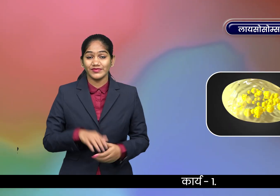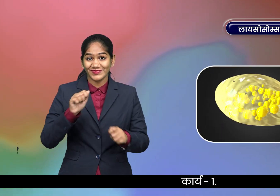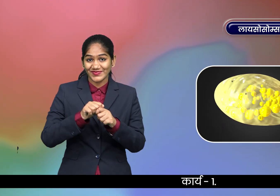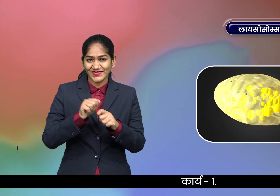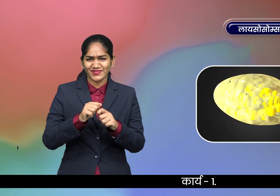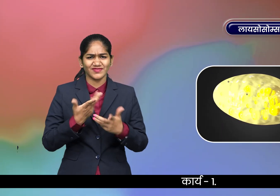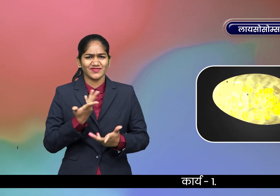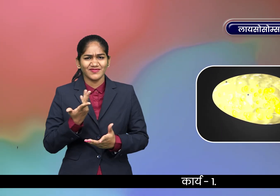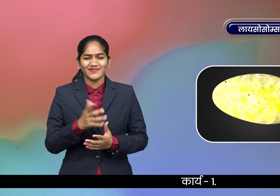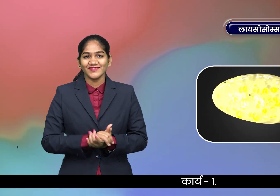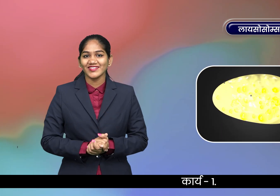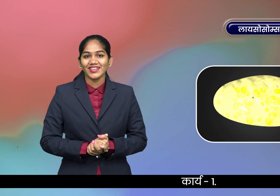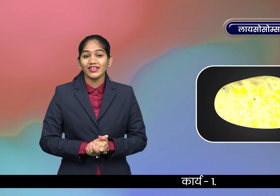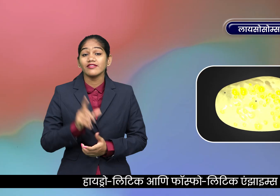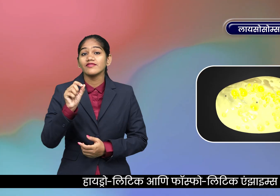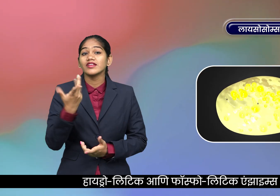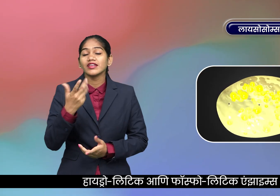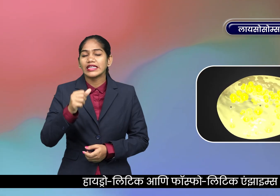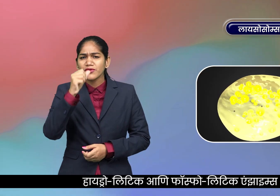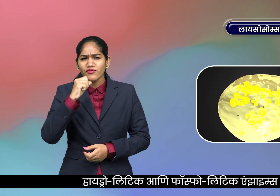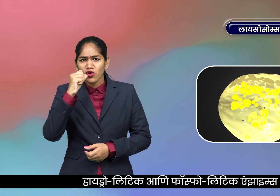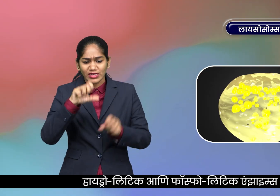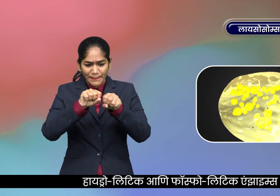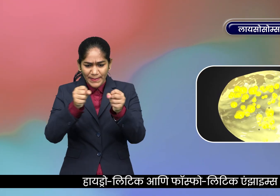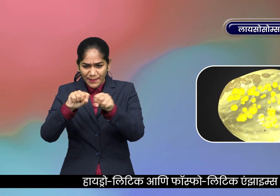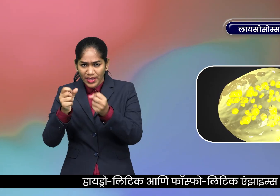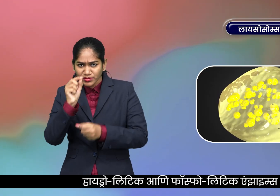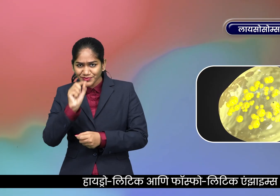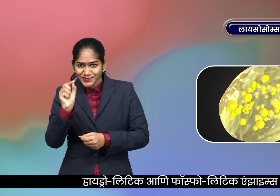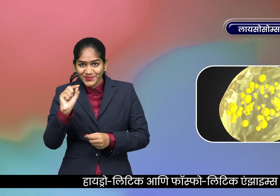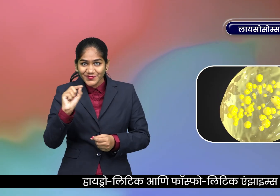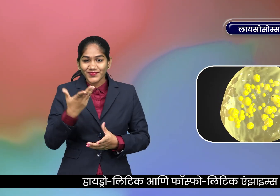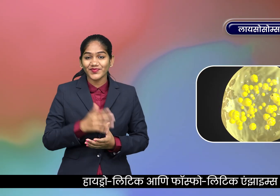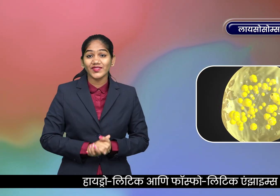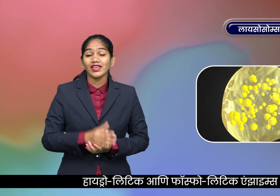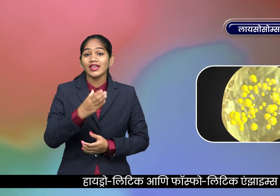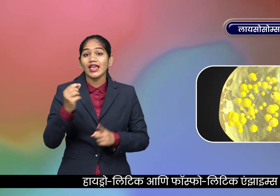कार्य पहिला, हायड्रोलिटिक आणि फॉस्फोलिटिक एन्झाईम असतात